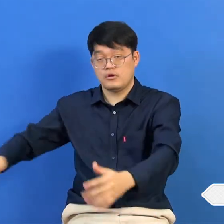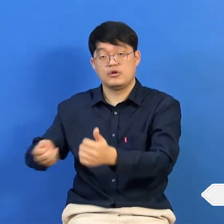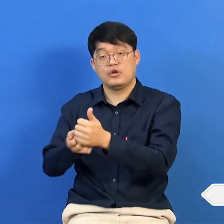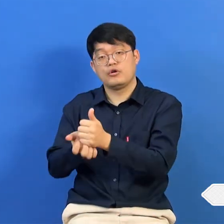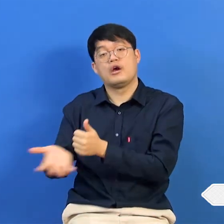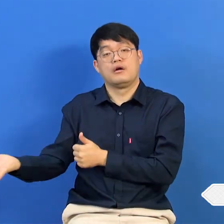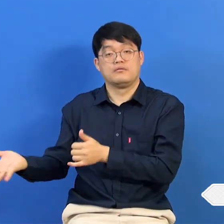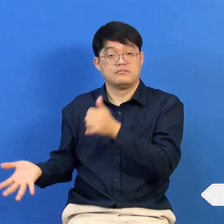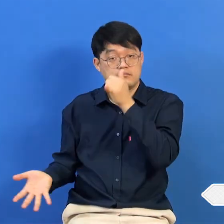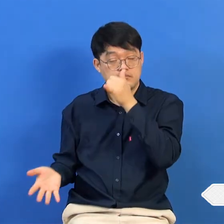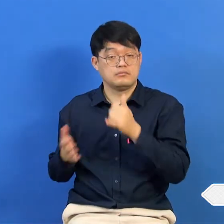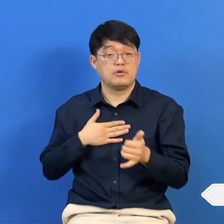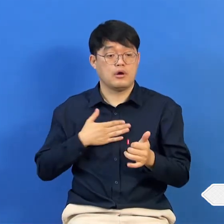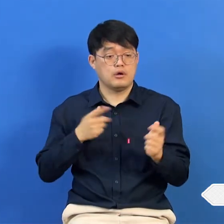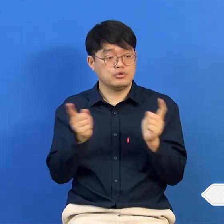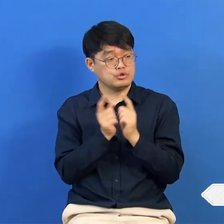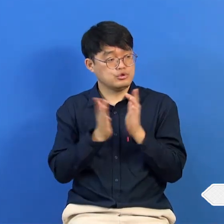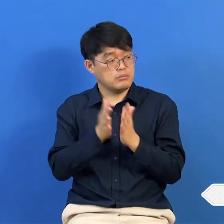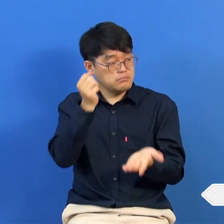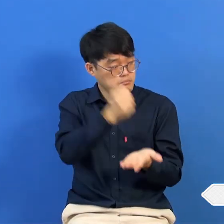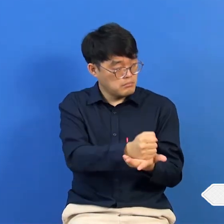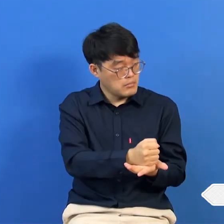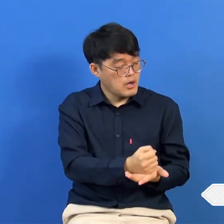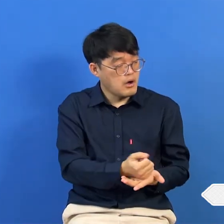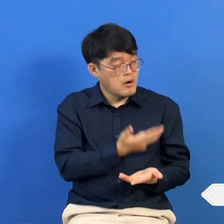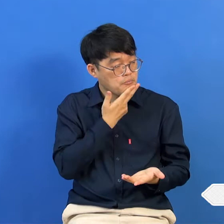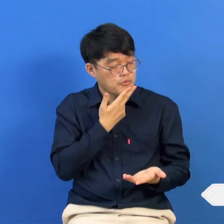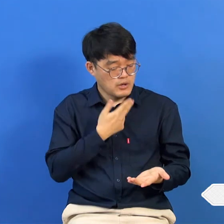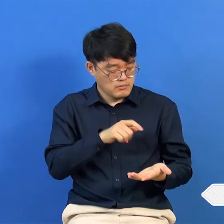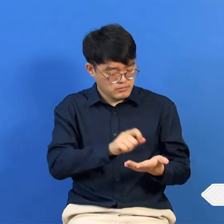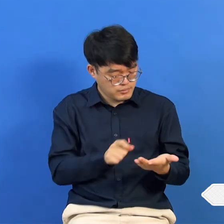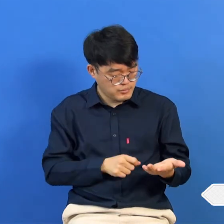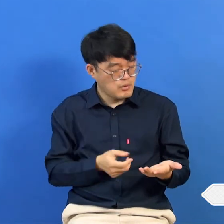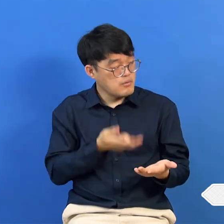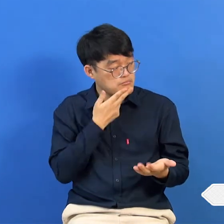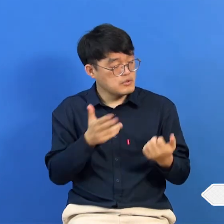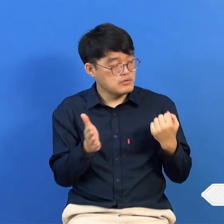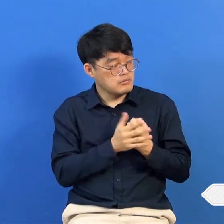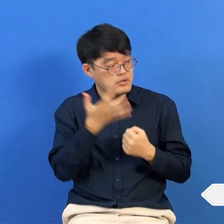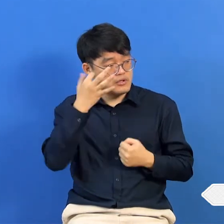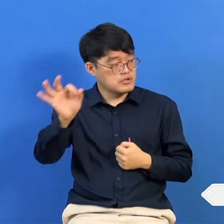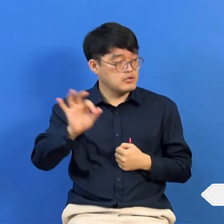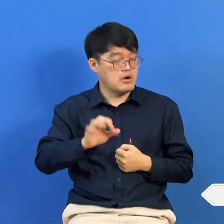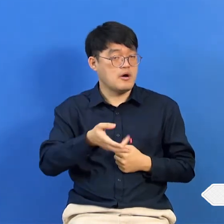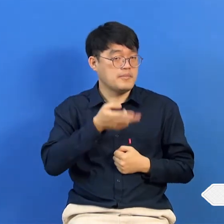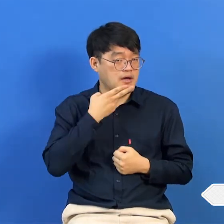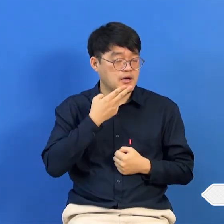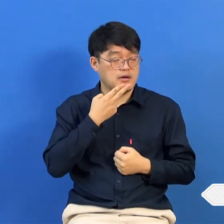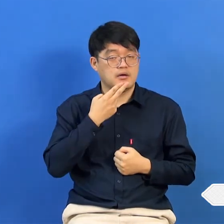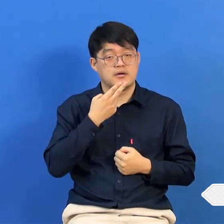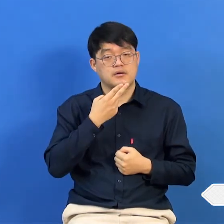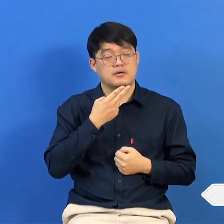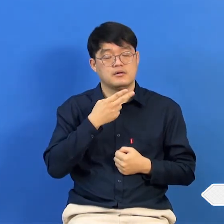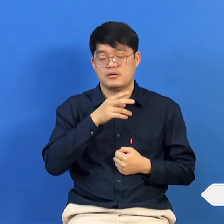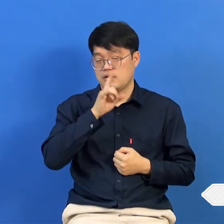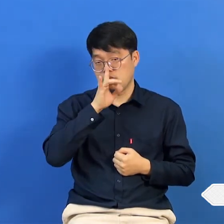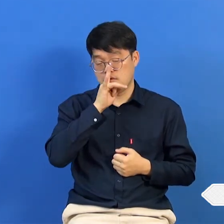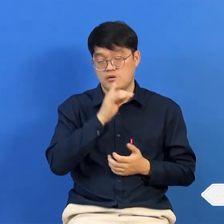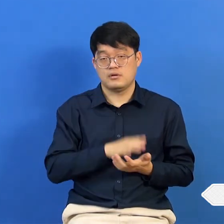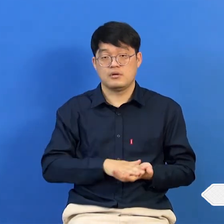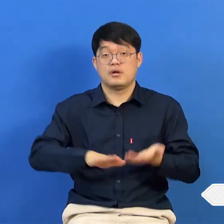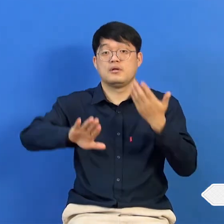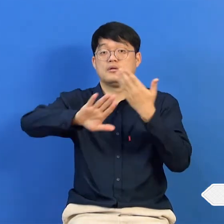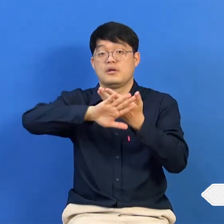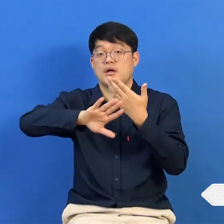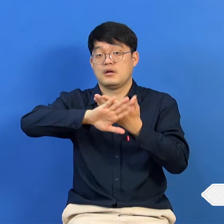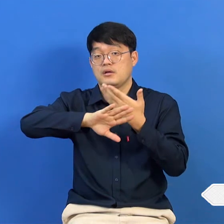내가 직접 도장을 찍은 것이 아니기 때문에 나는 그거 인정할 수 없다, 그럴 수가 없습니다. 다른